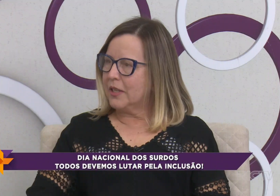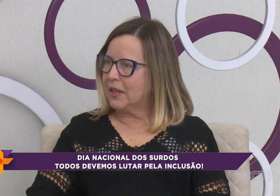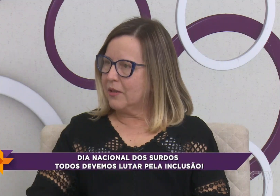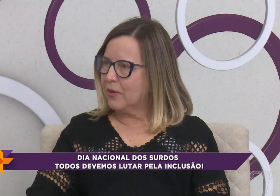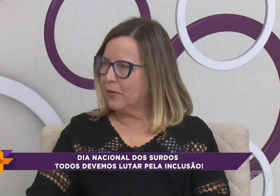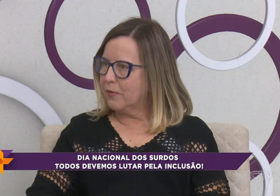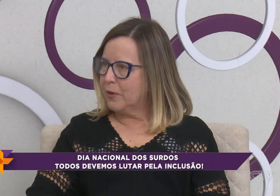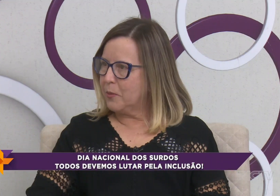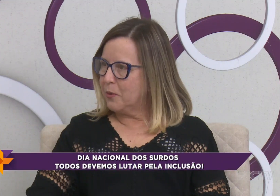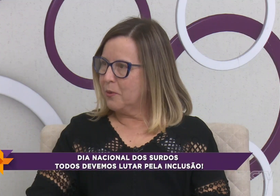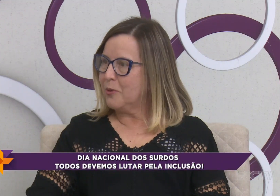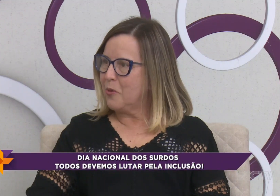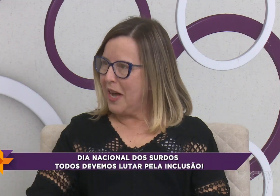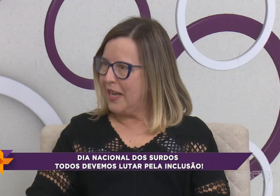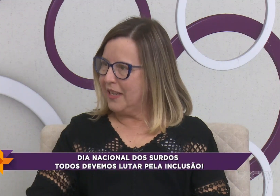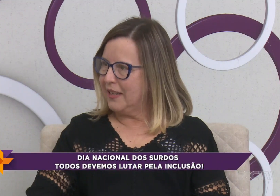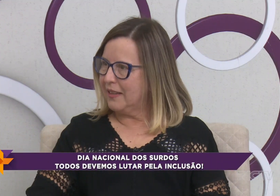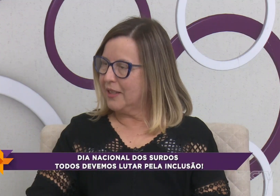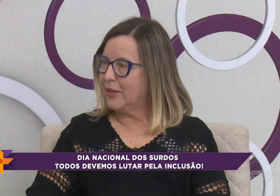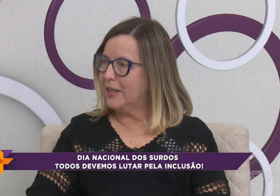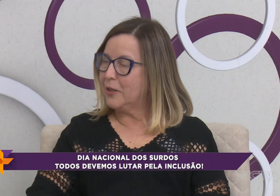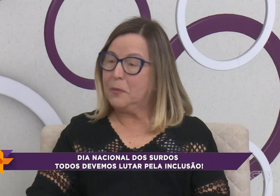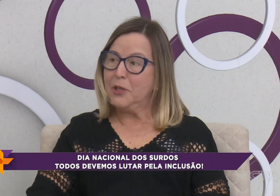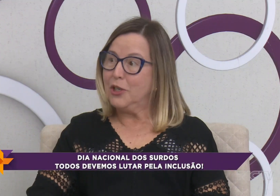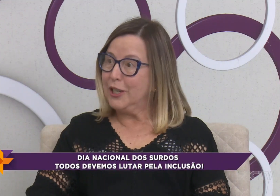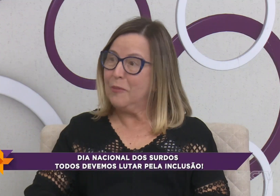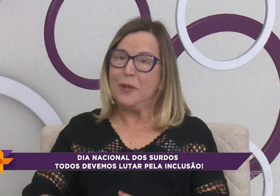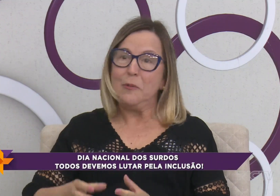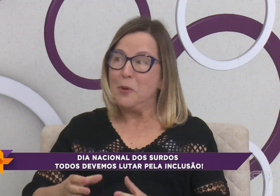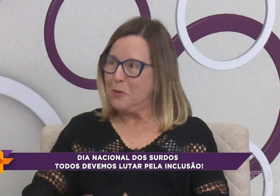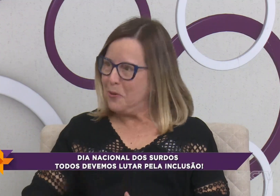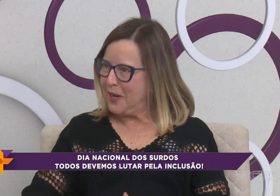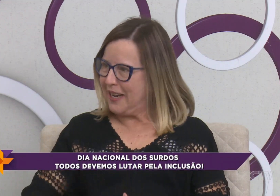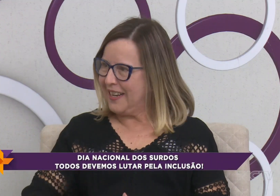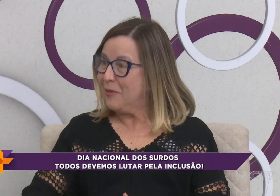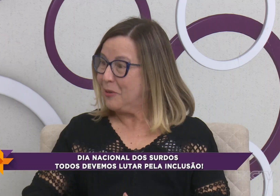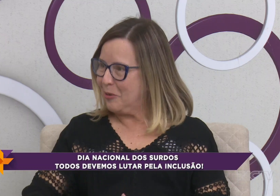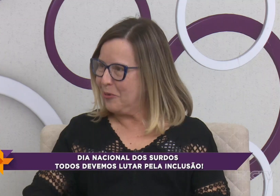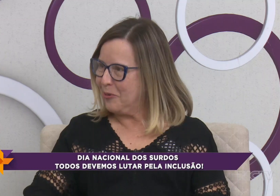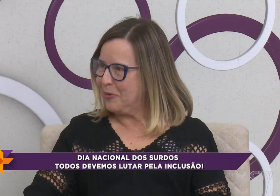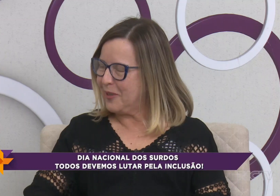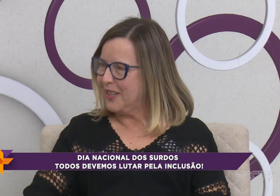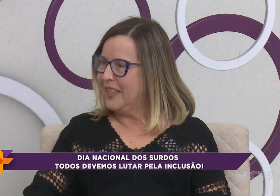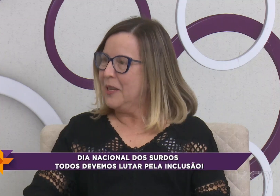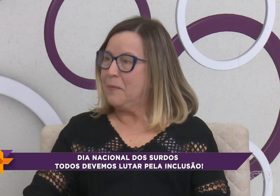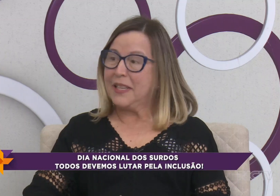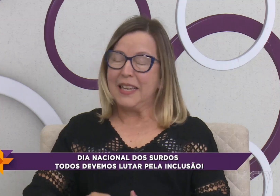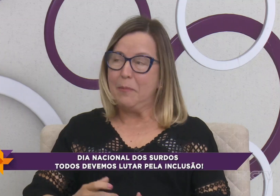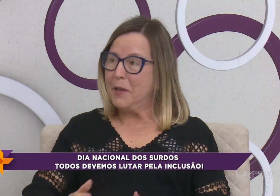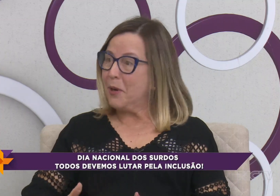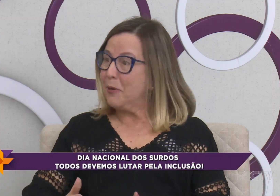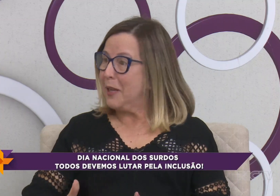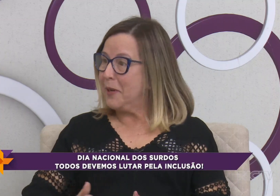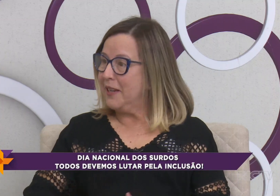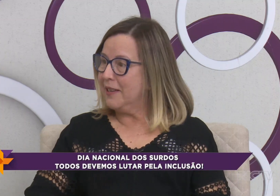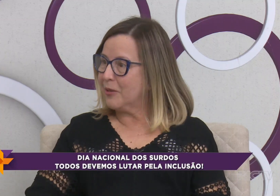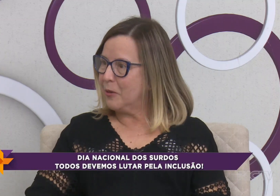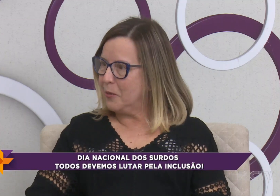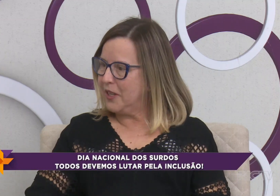atrás, quando eu fui para o Uruguai, então, eles pediram para eu procurar surdos para saber, para contar para eles como que